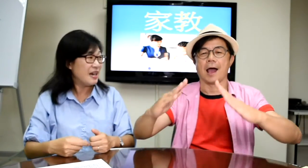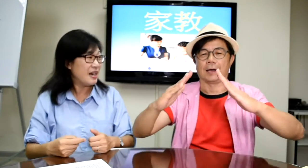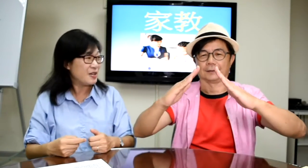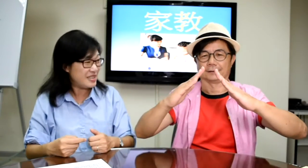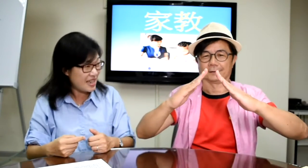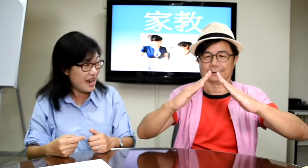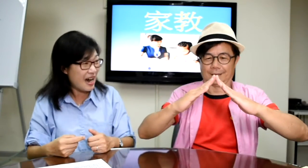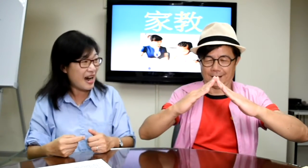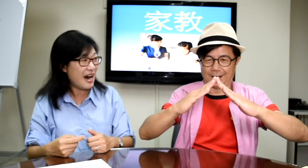家、